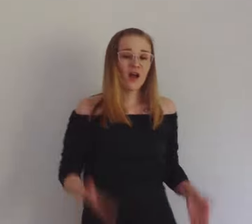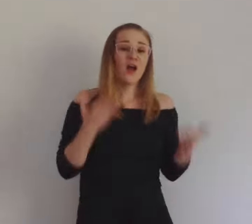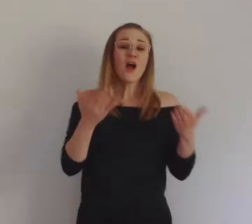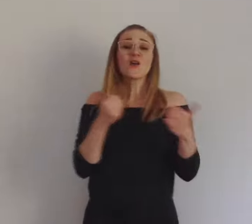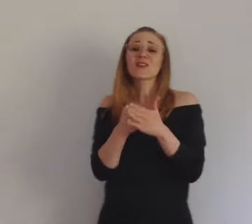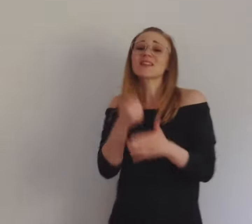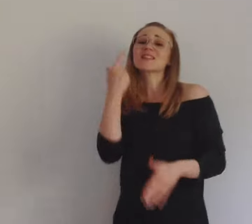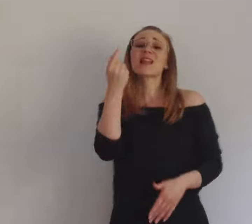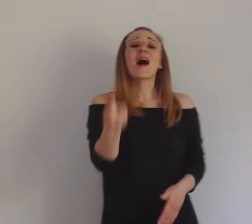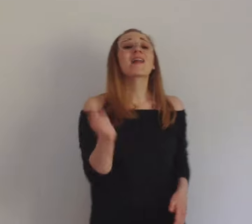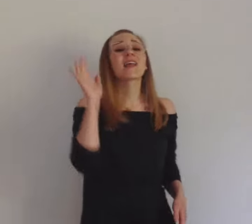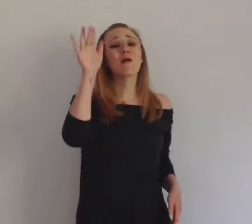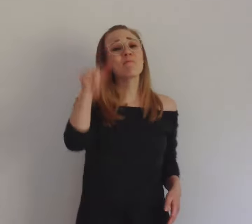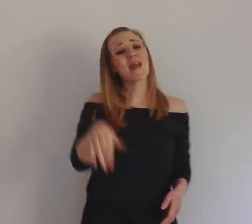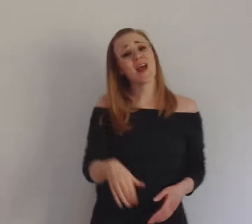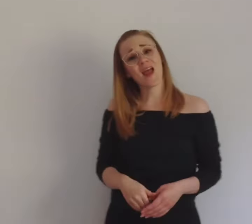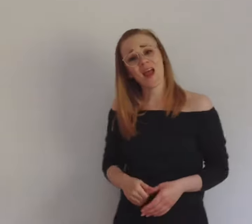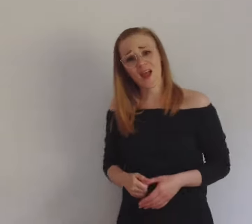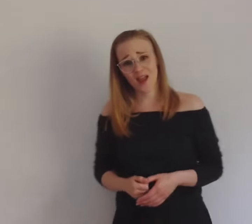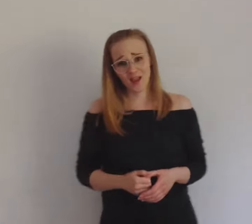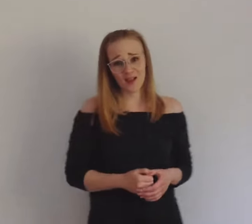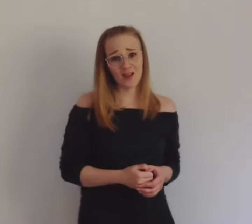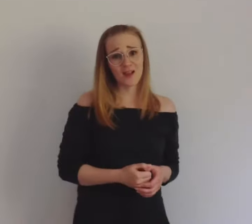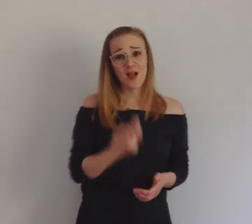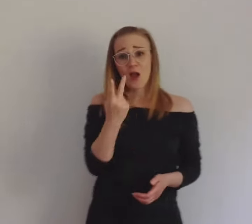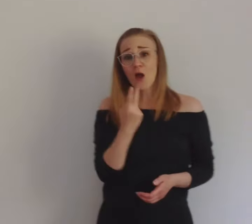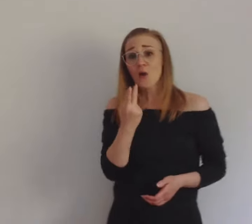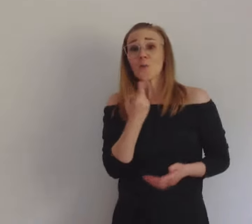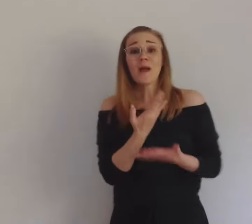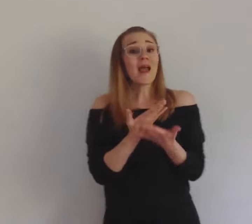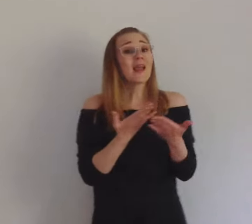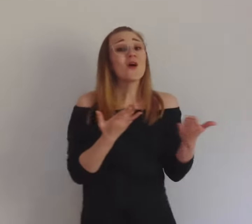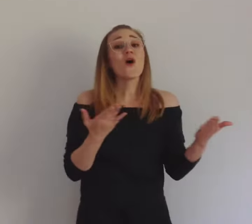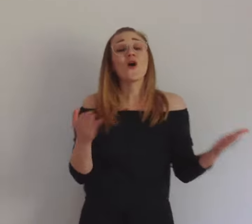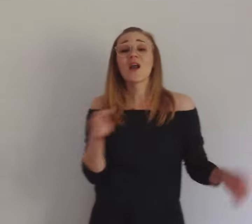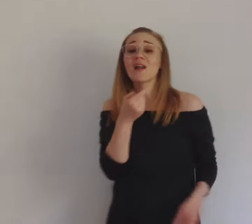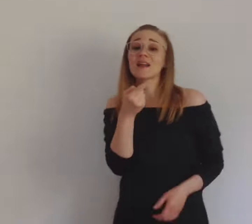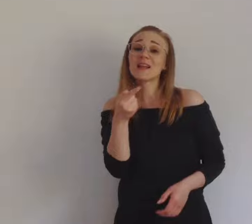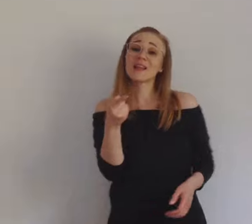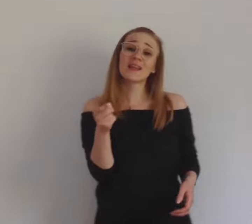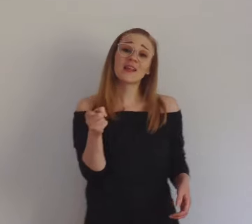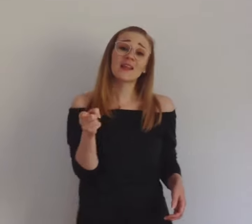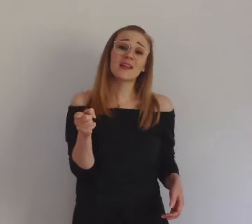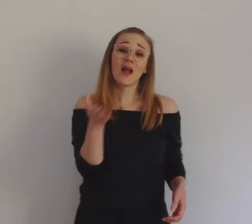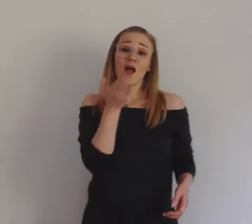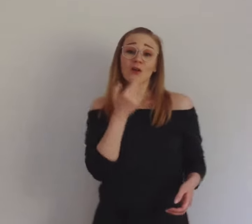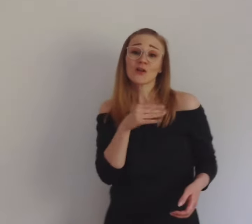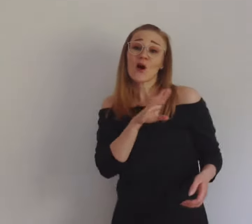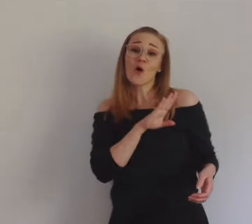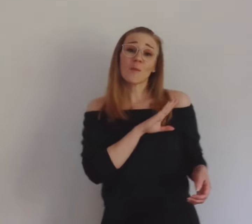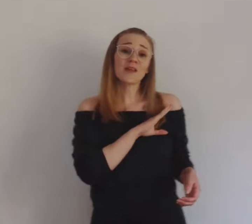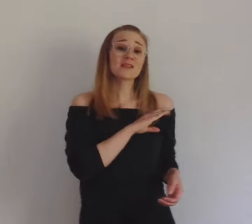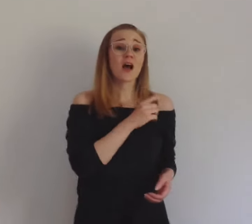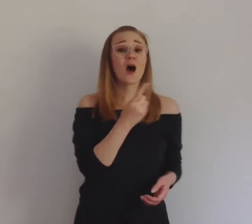Nyt kansis lähtemme ne, ja me ei olla niitä, jotka omistaa